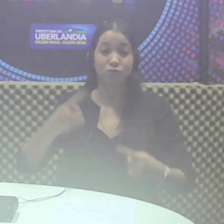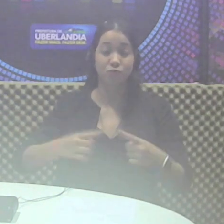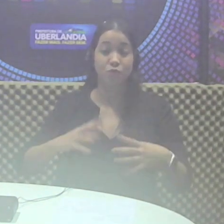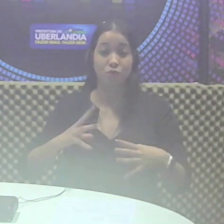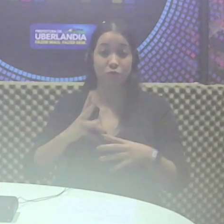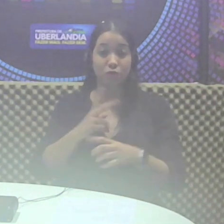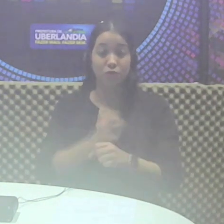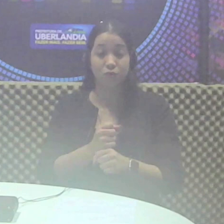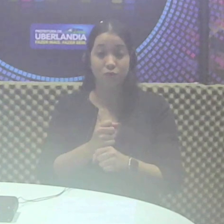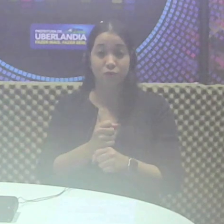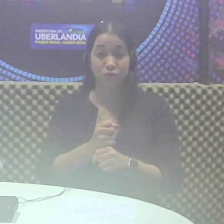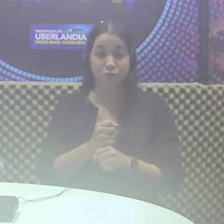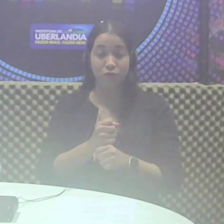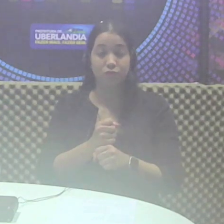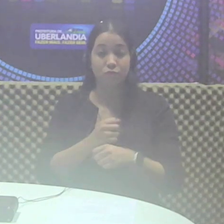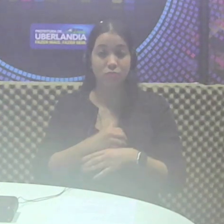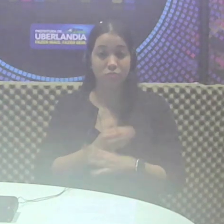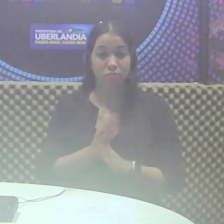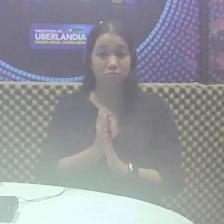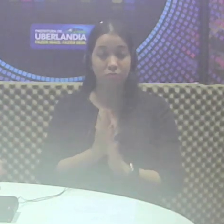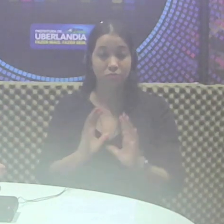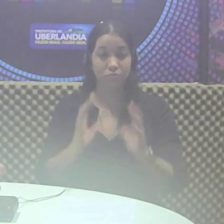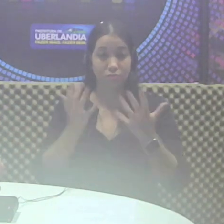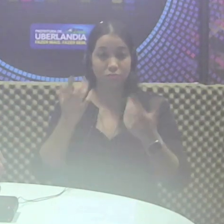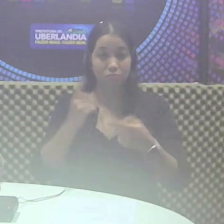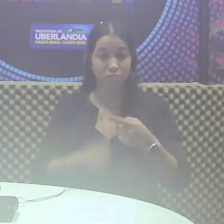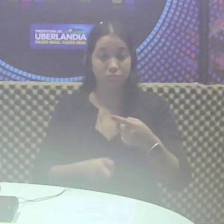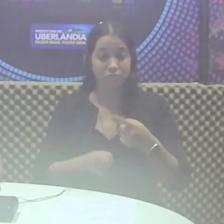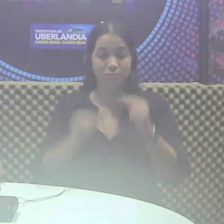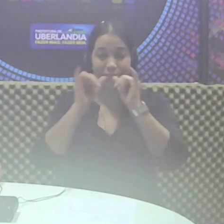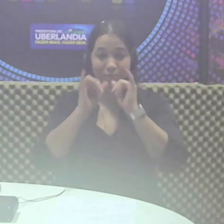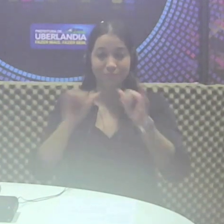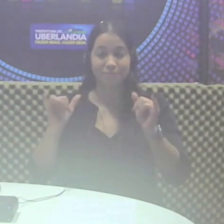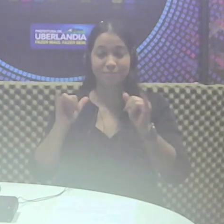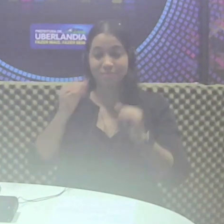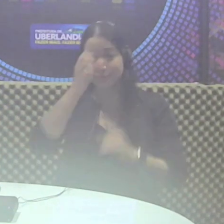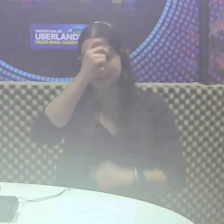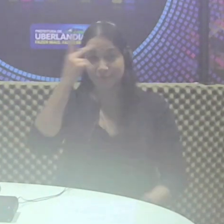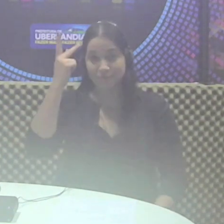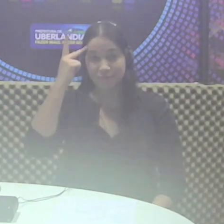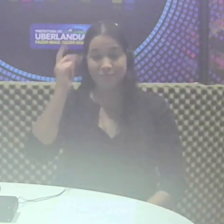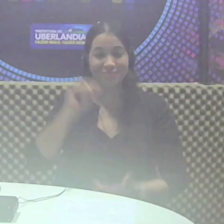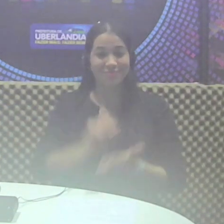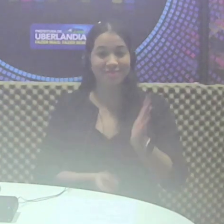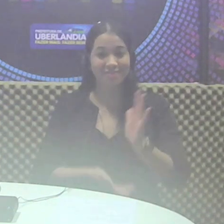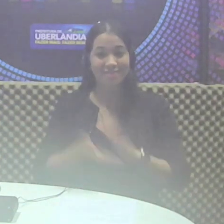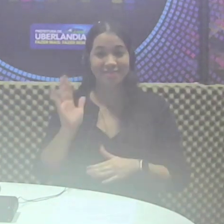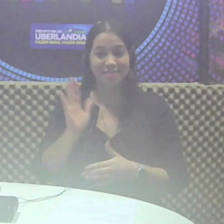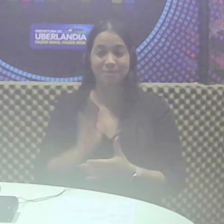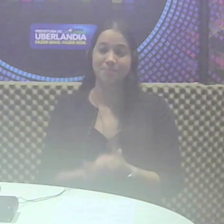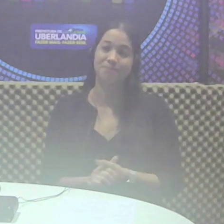e condutas vedadas em campanha. Acesse o portal da Prefeitura e se inscreva.